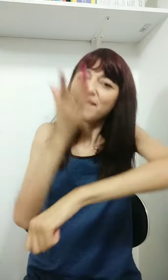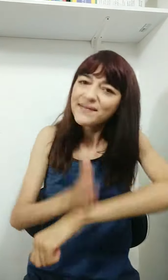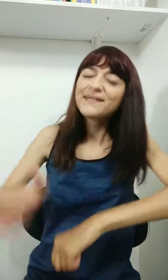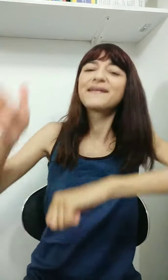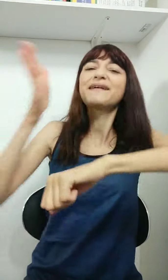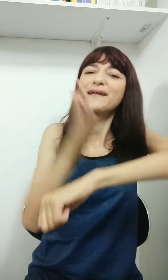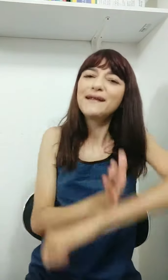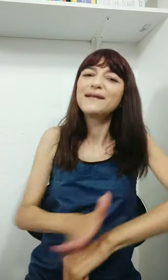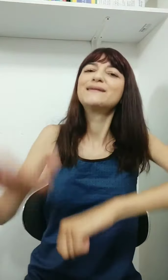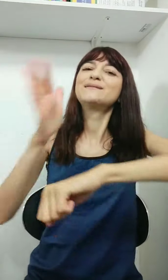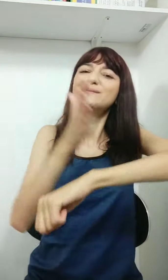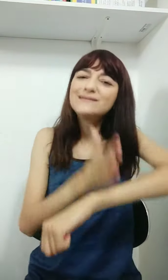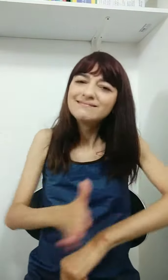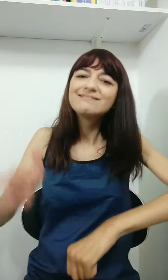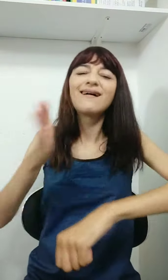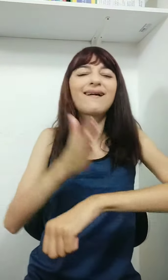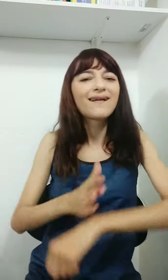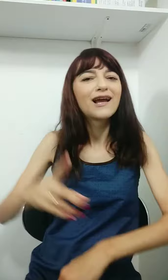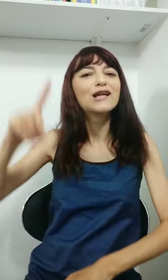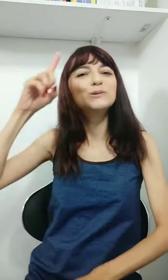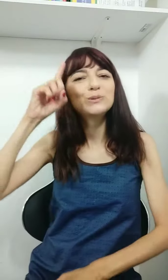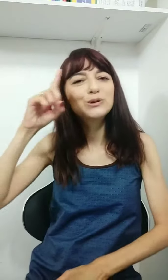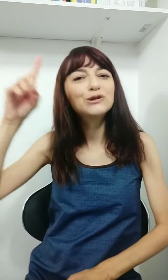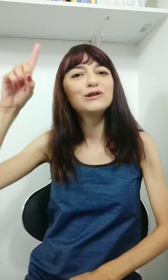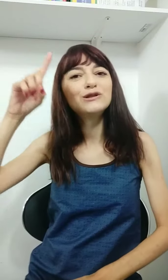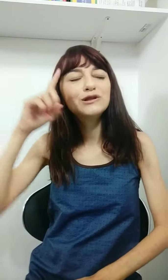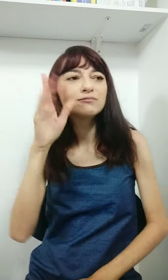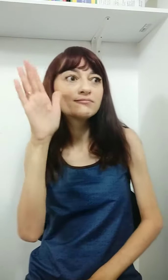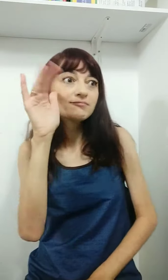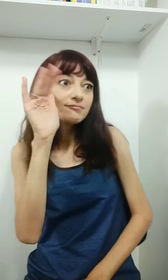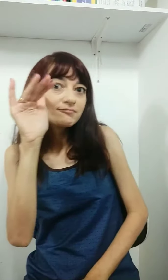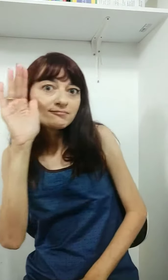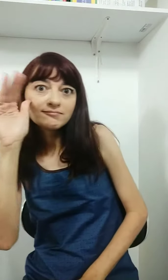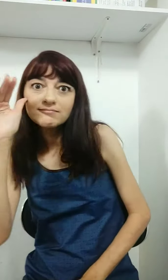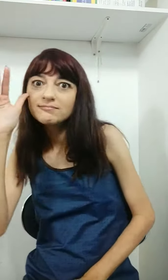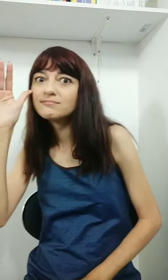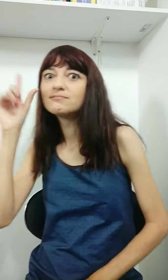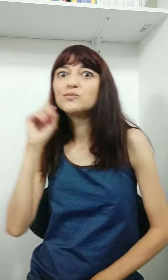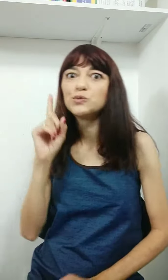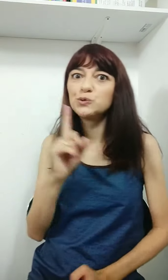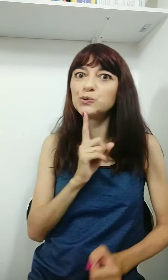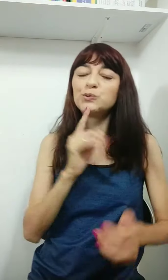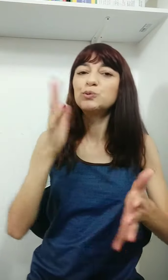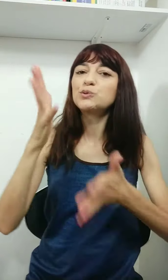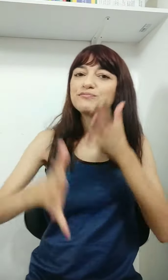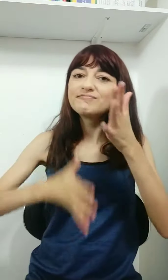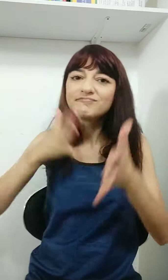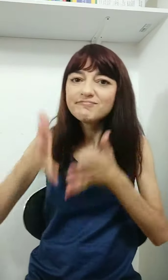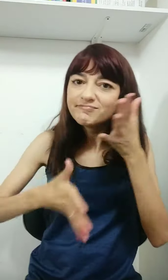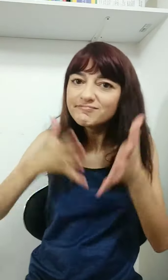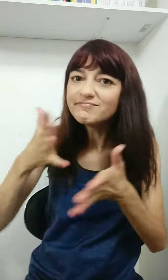Você pensa, não, é mágica, né, gente? Eu vou aprender aqui de uma hora para outra. Não, gente, vocês têm que ver, né, todos os dias o